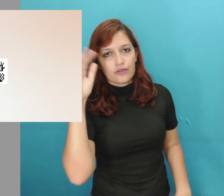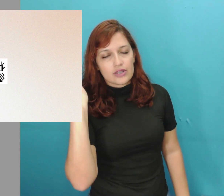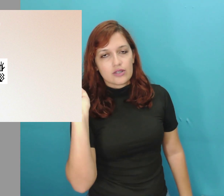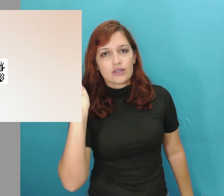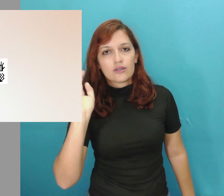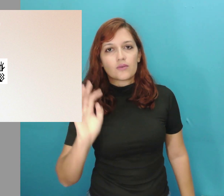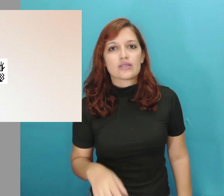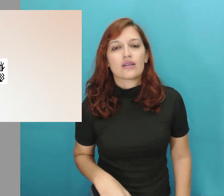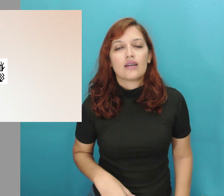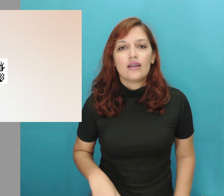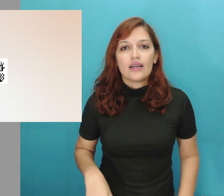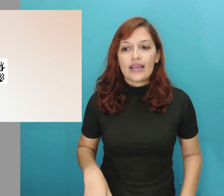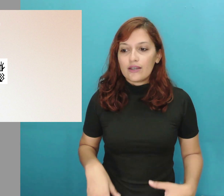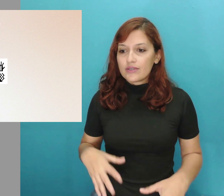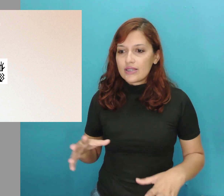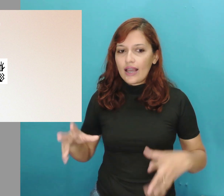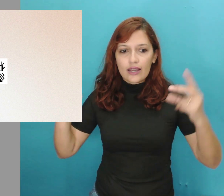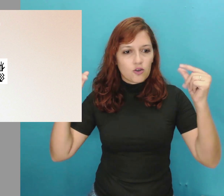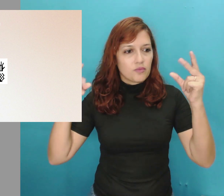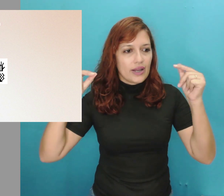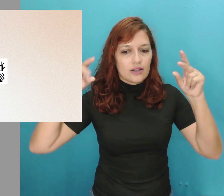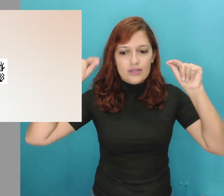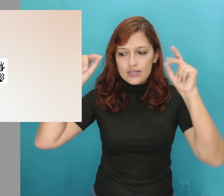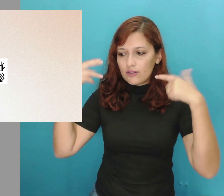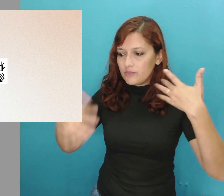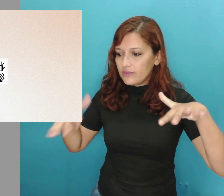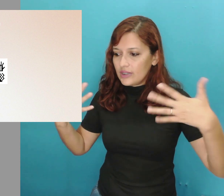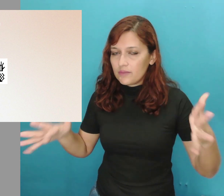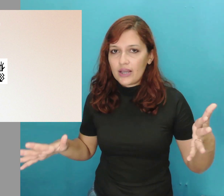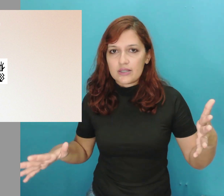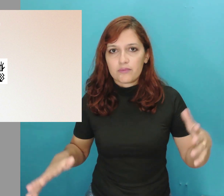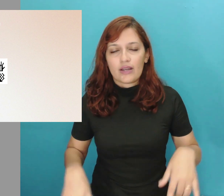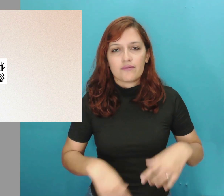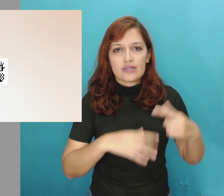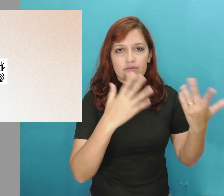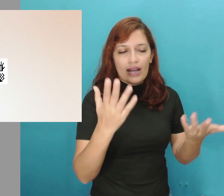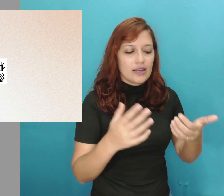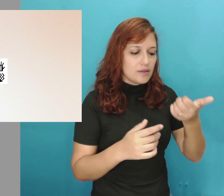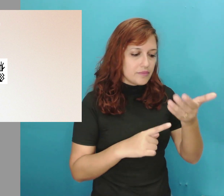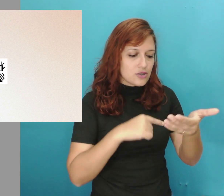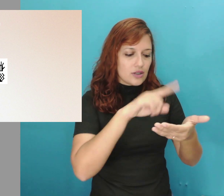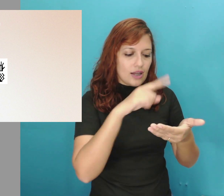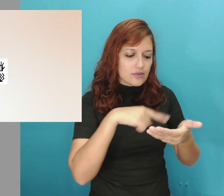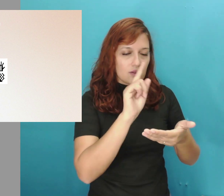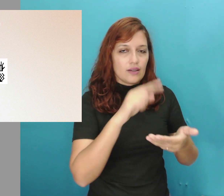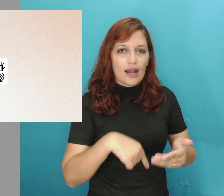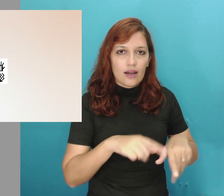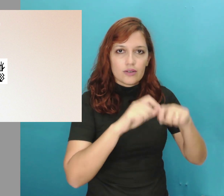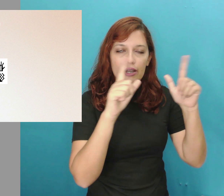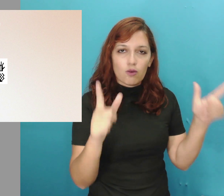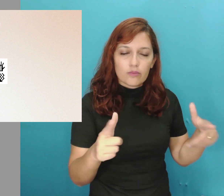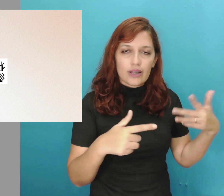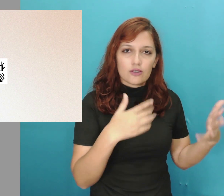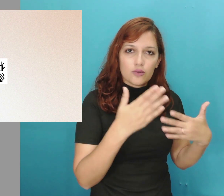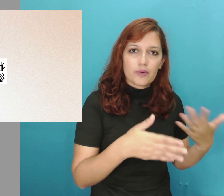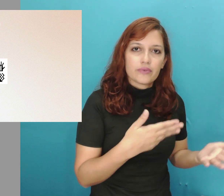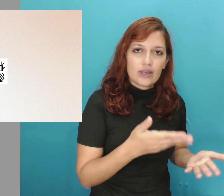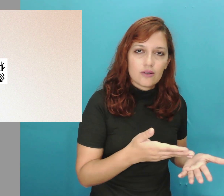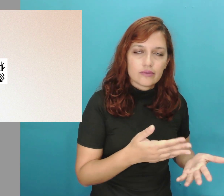fazer outra coisa. E aí você, como era o sinal de bom dia mesmo? Aí você vai mexer lá no celular ou ligar o computador para poder